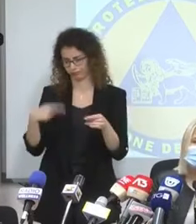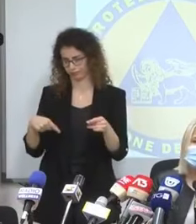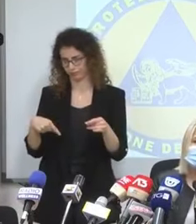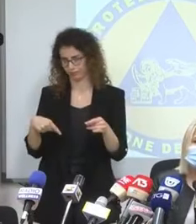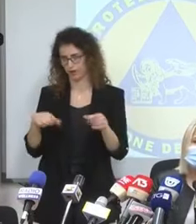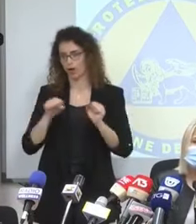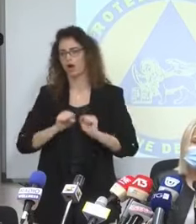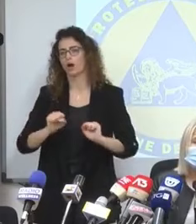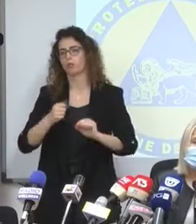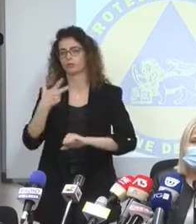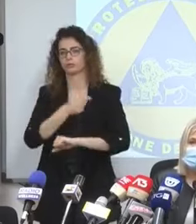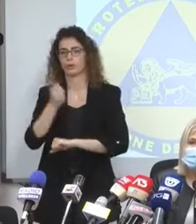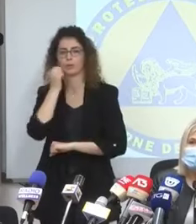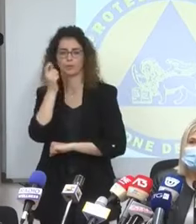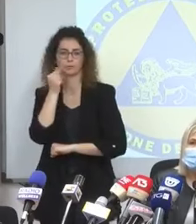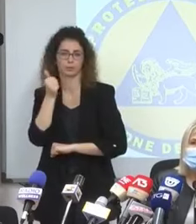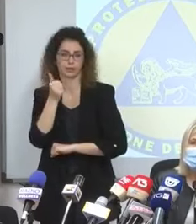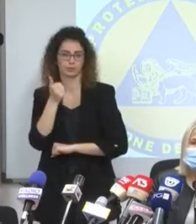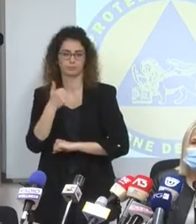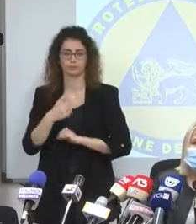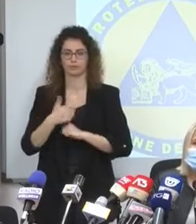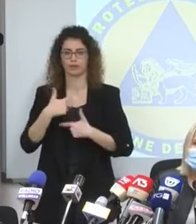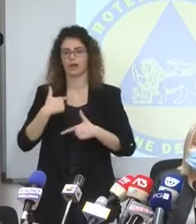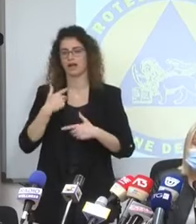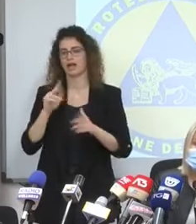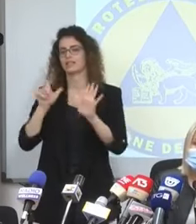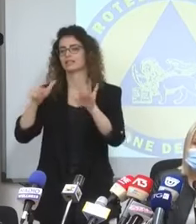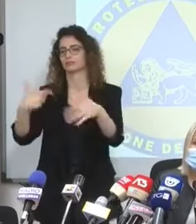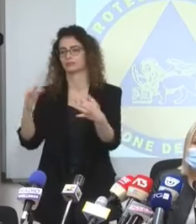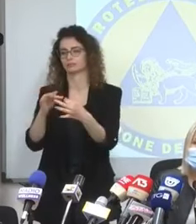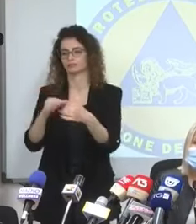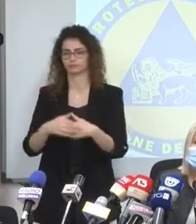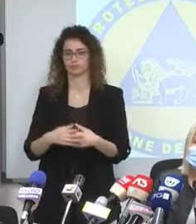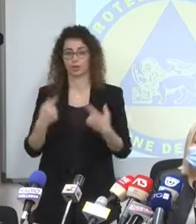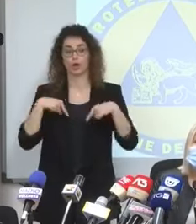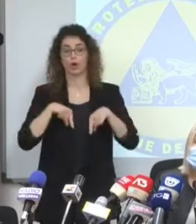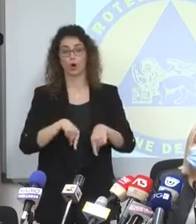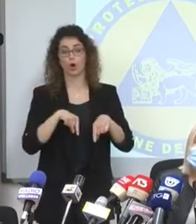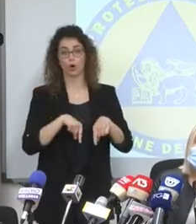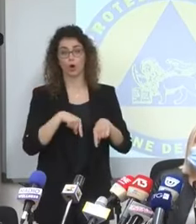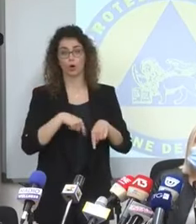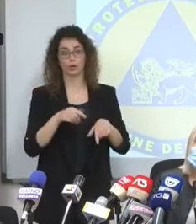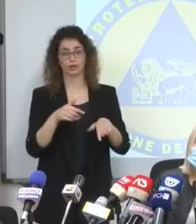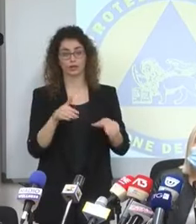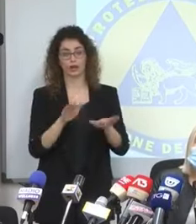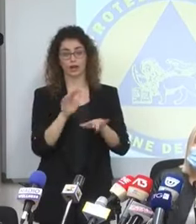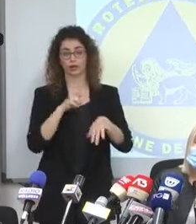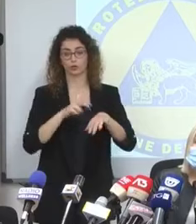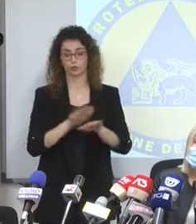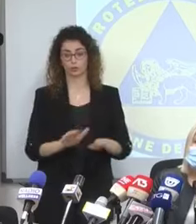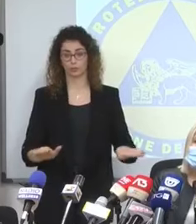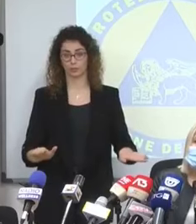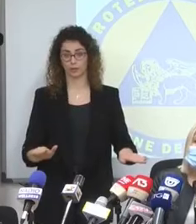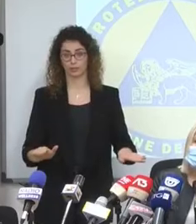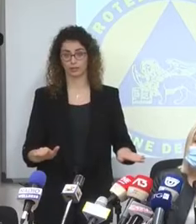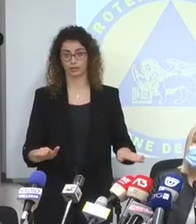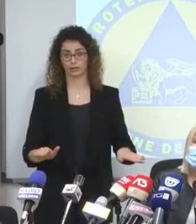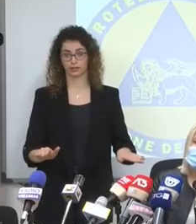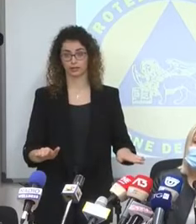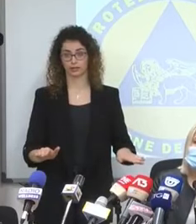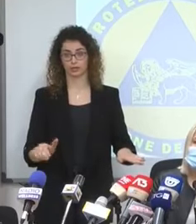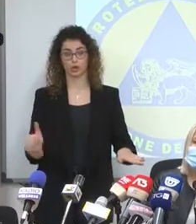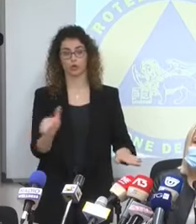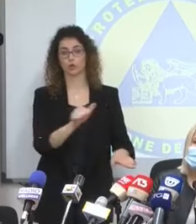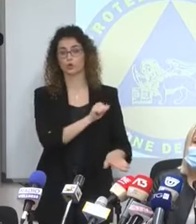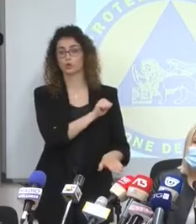eventualmente fare la vaccinazione ai genitori. Però insomma ci incontreremo la settimana prossima, penso. Quindi al momento i pediatri si occupano solo